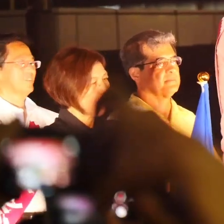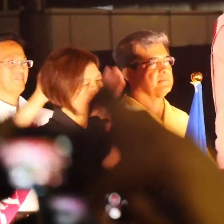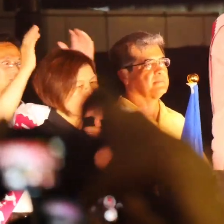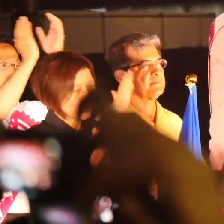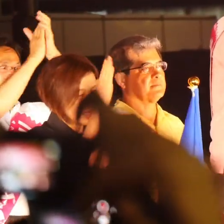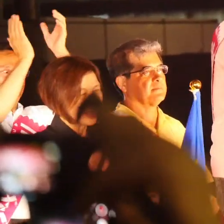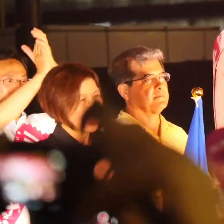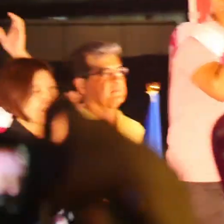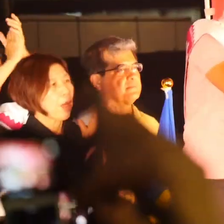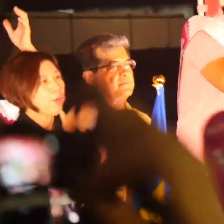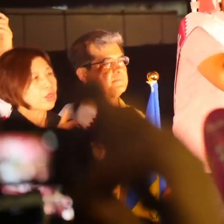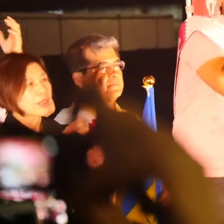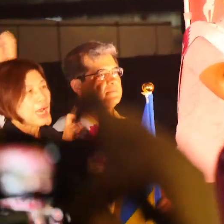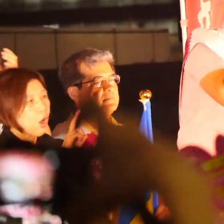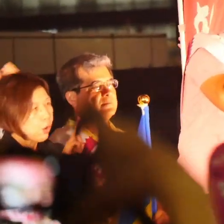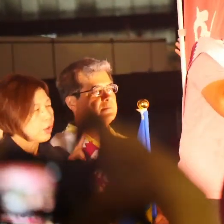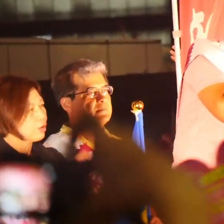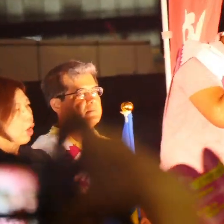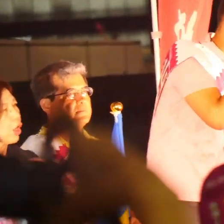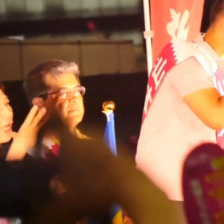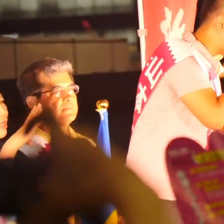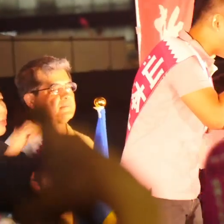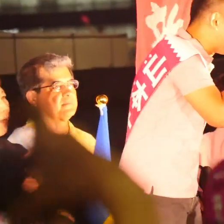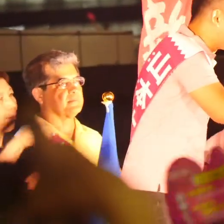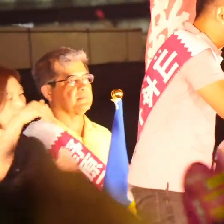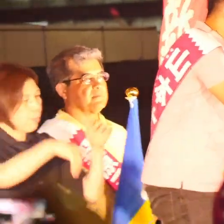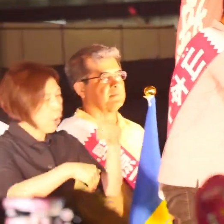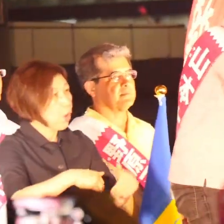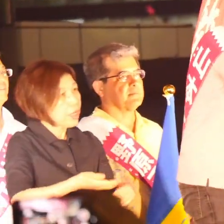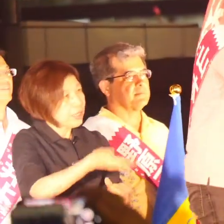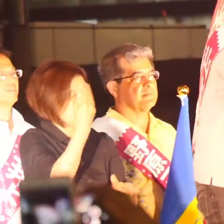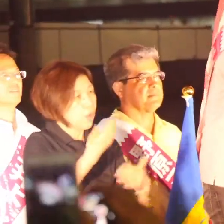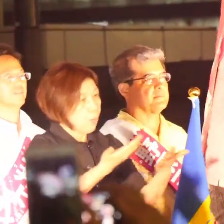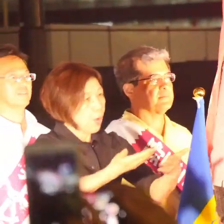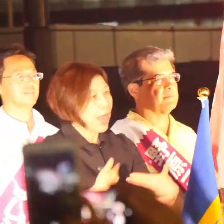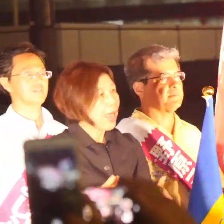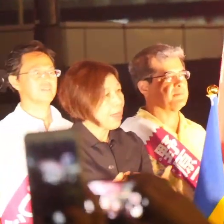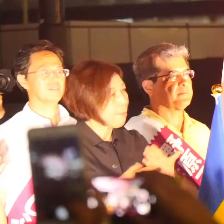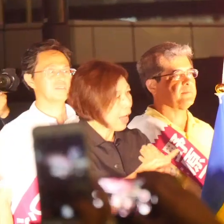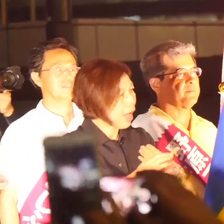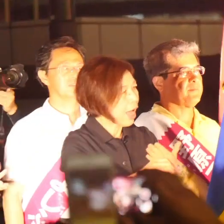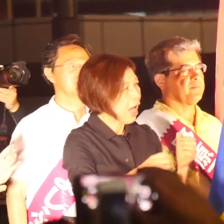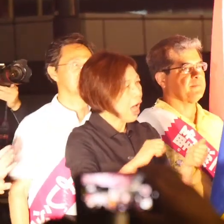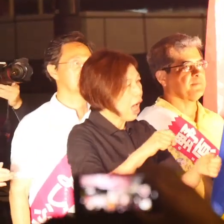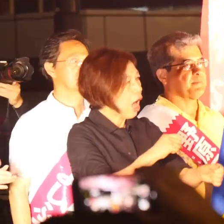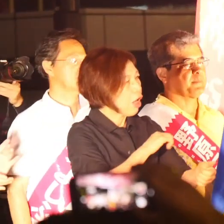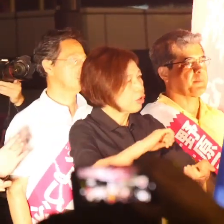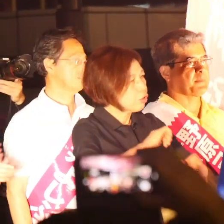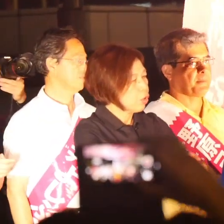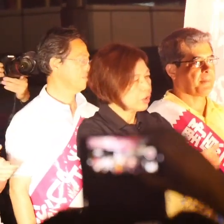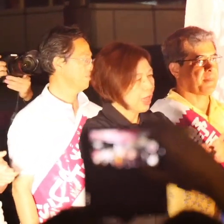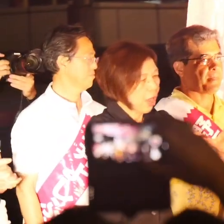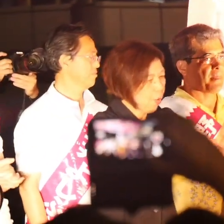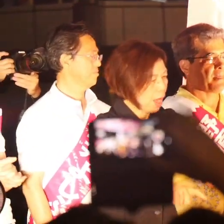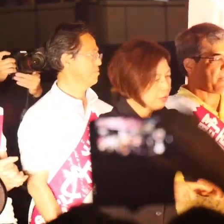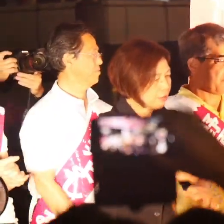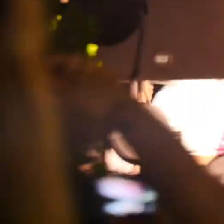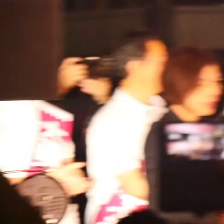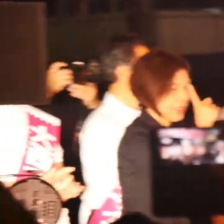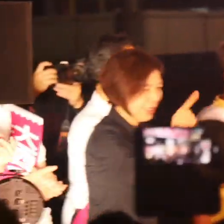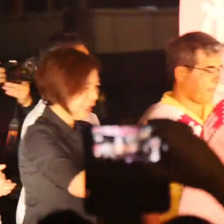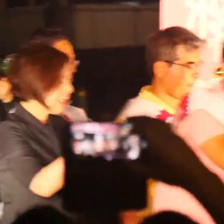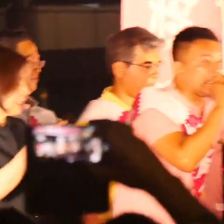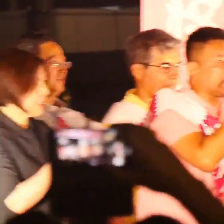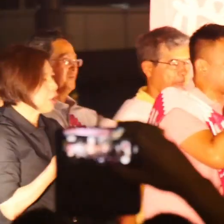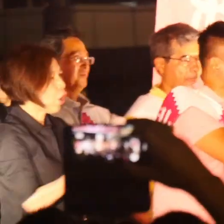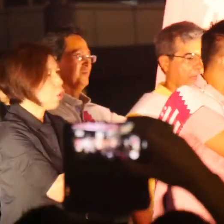山本太郎と100万票以上いただければ今回特定枠1位に位置づけられている船越康彦